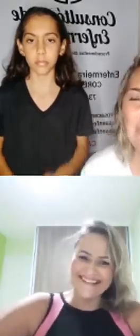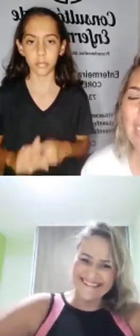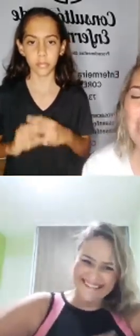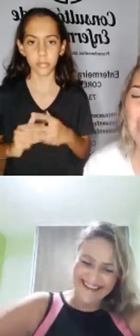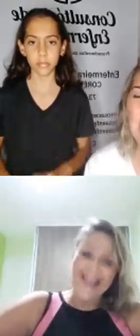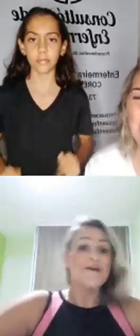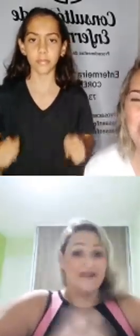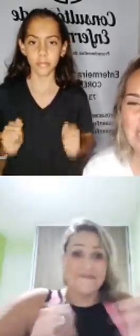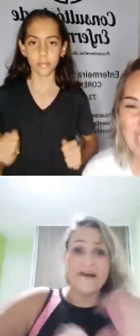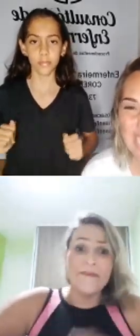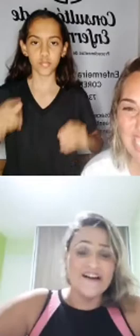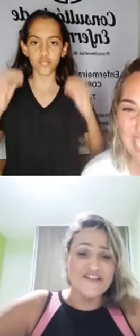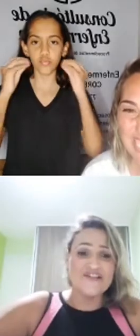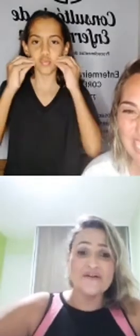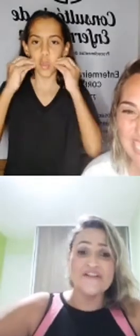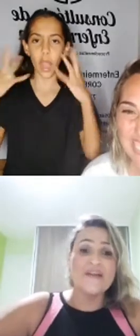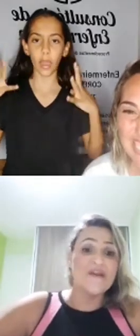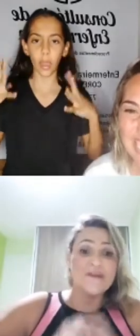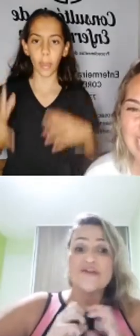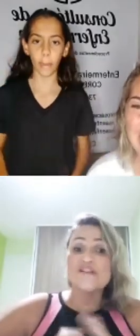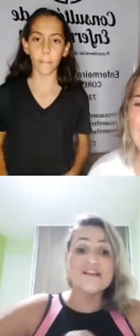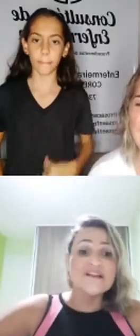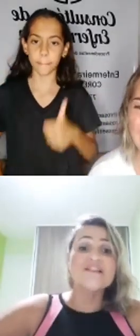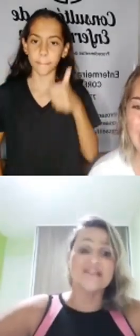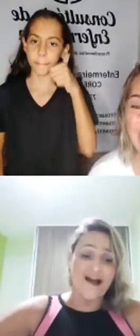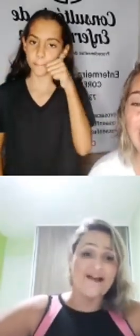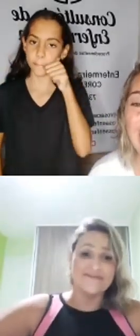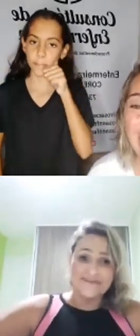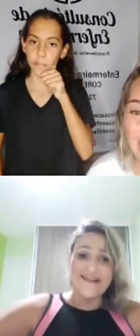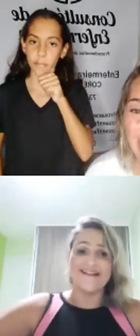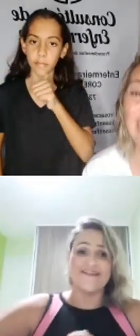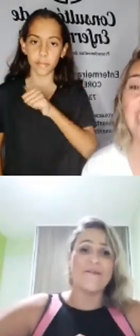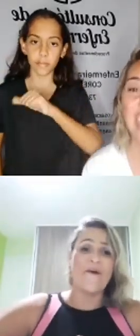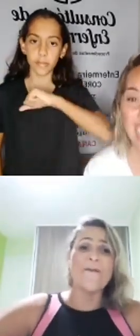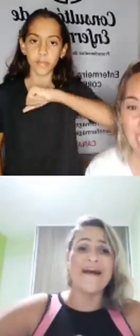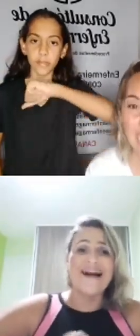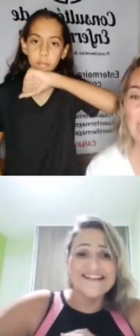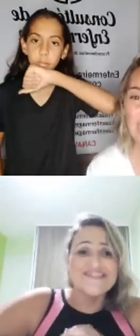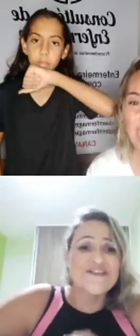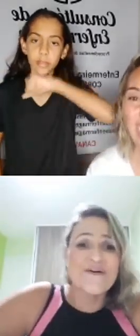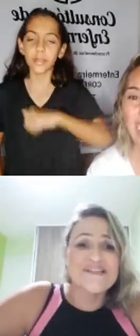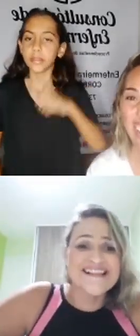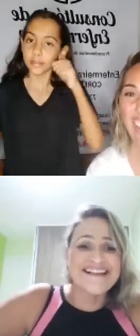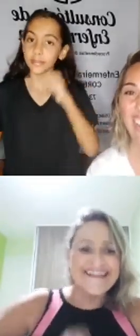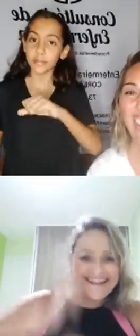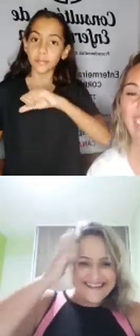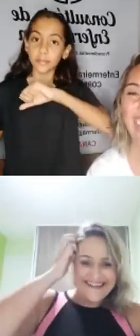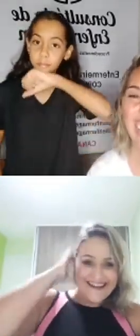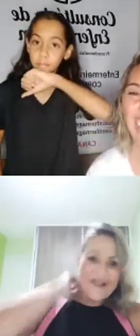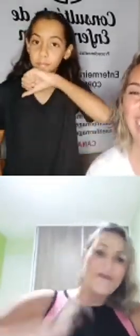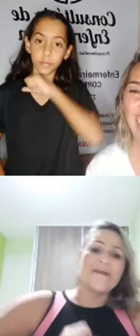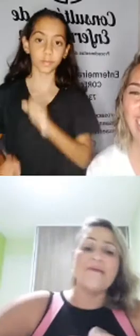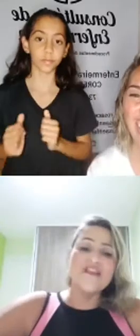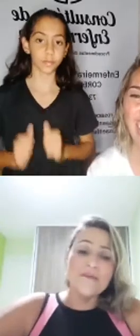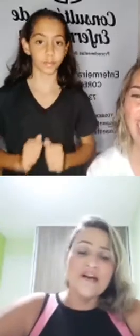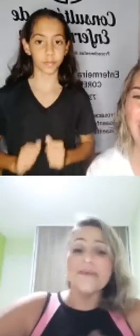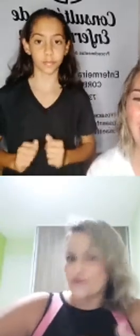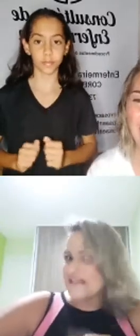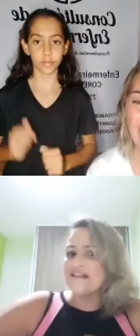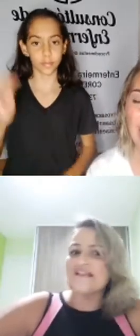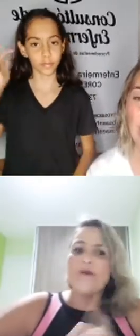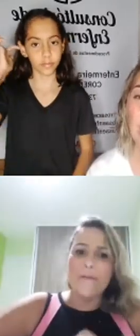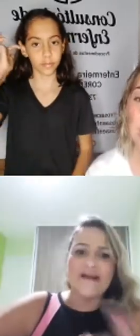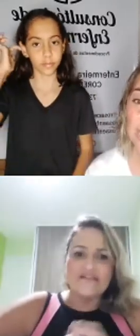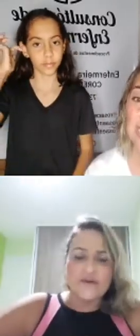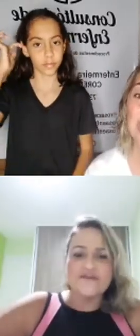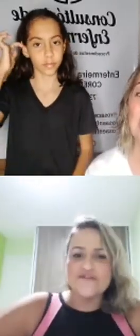aí para minha mãe, gente, eu vi que minha mãe conseguiu entrar, ela estava preocupada que não consegui. Para minha mãe, para com